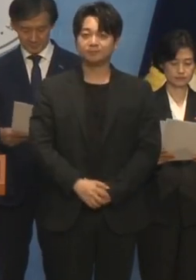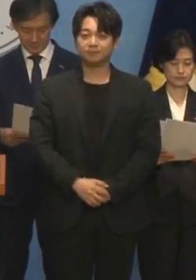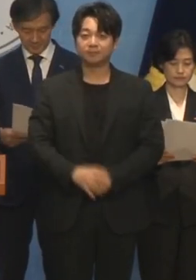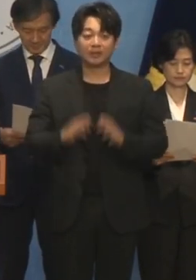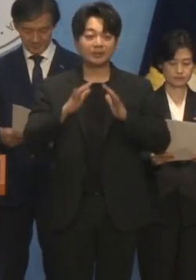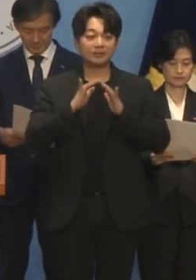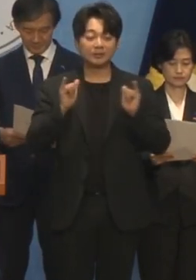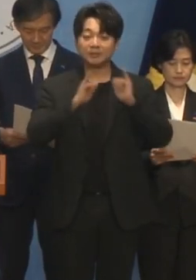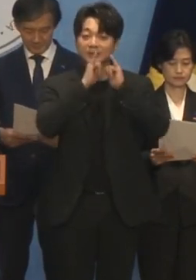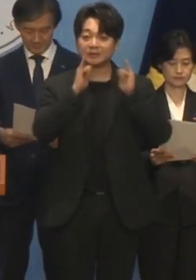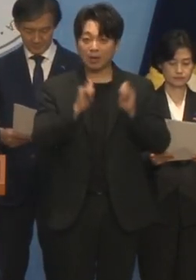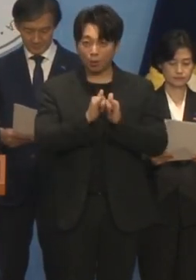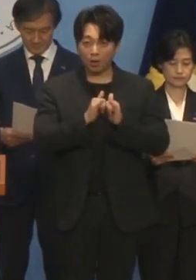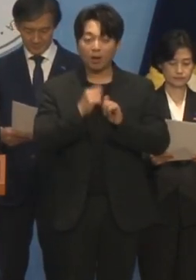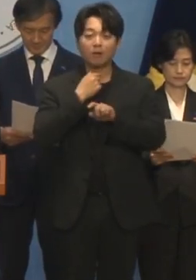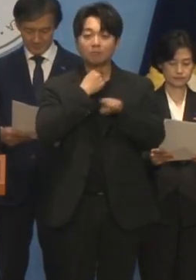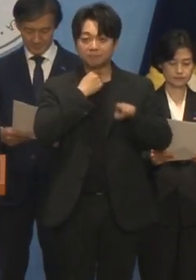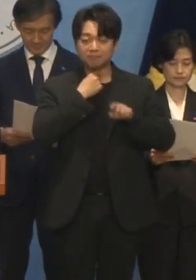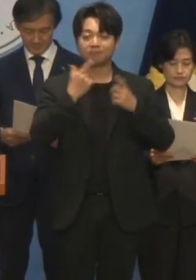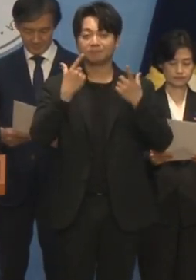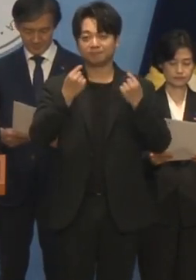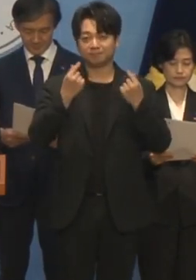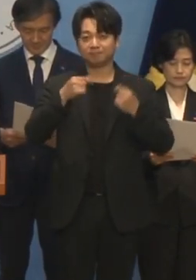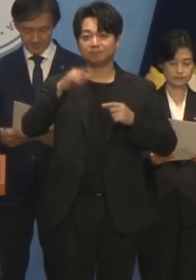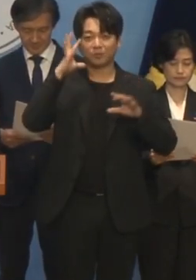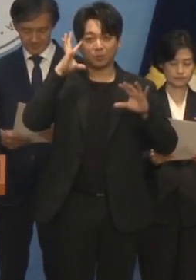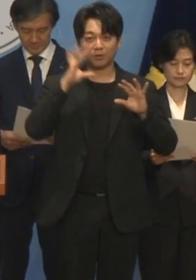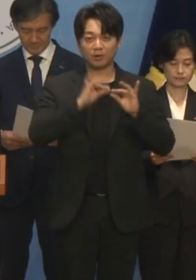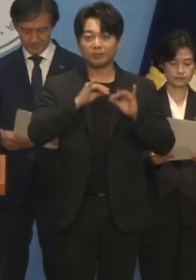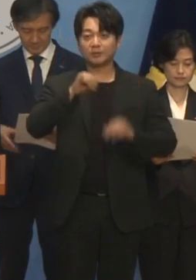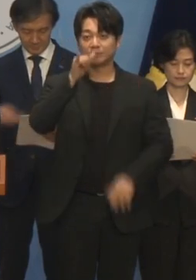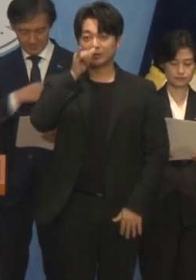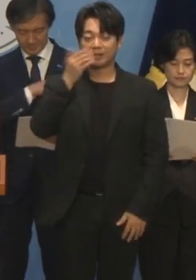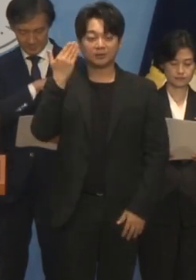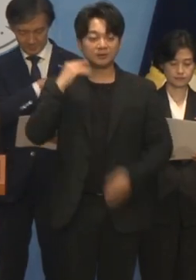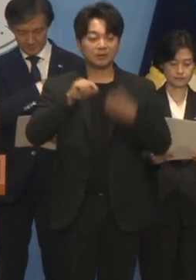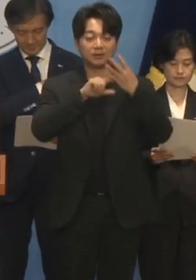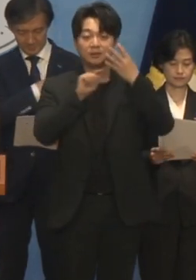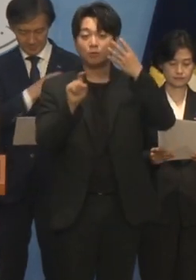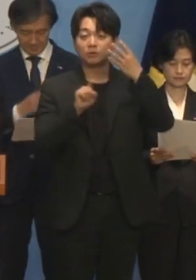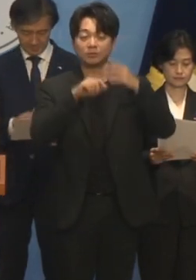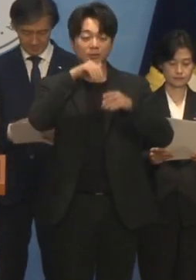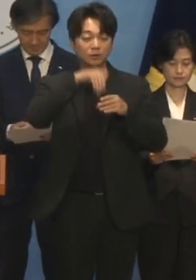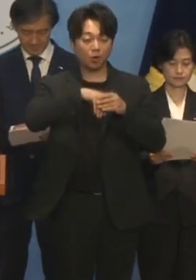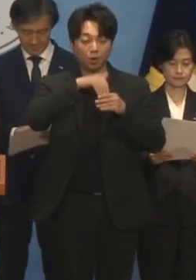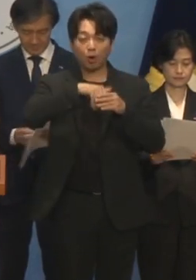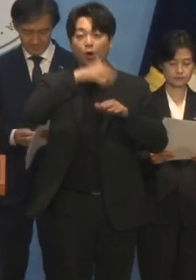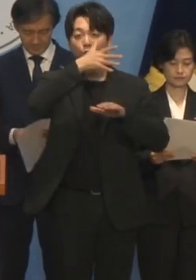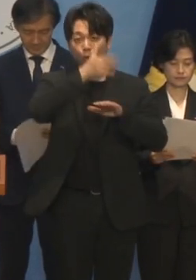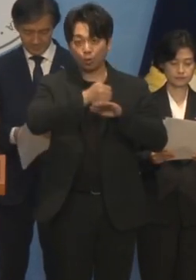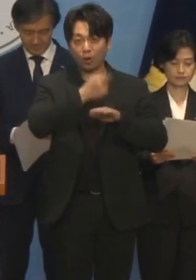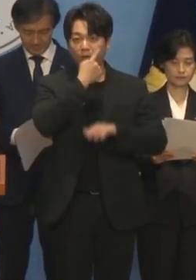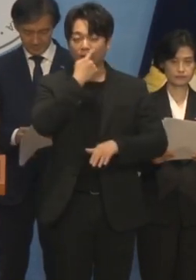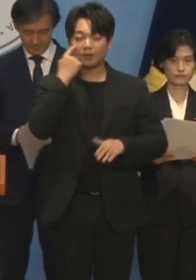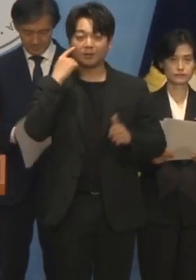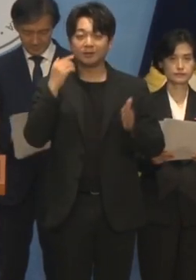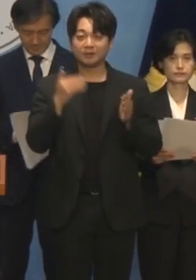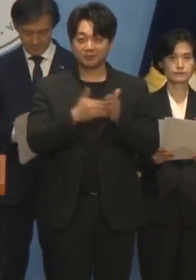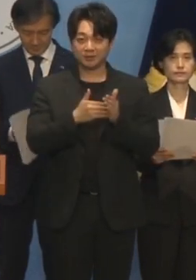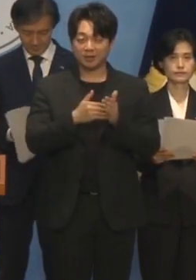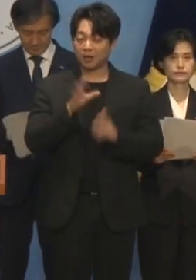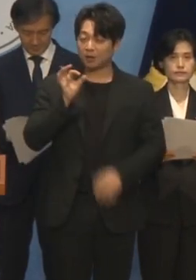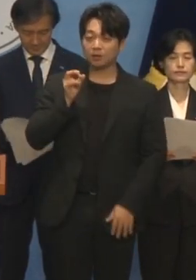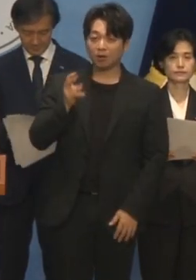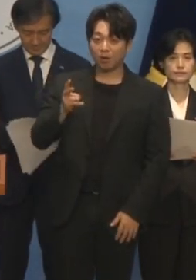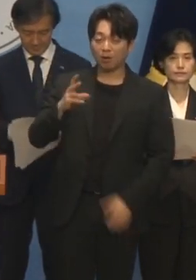요구하는 것들입니다. 지난 총선에서 민심으로 확인된 내용입니다. 여당에서도 문제가